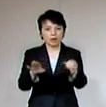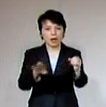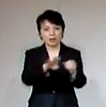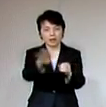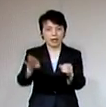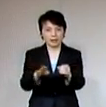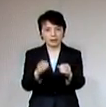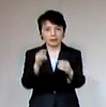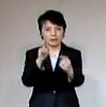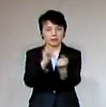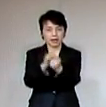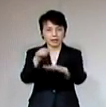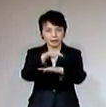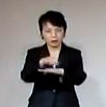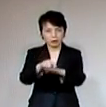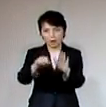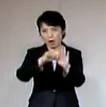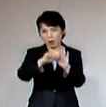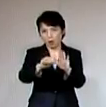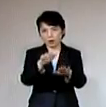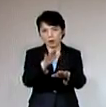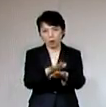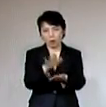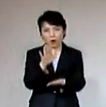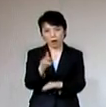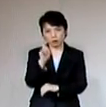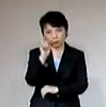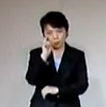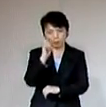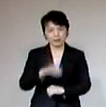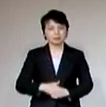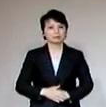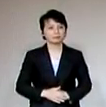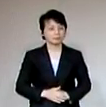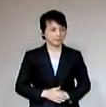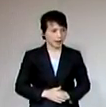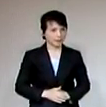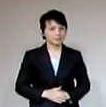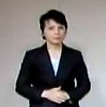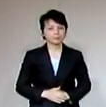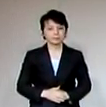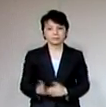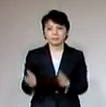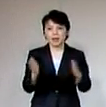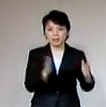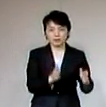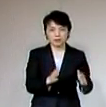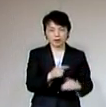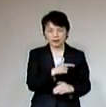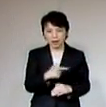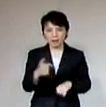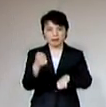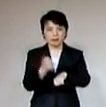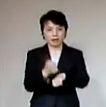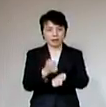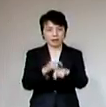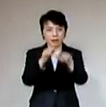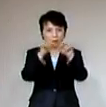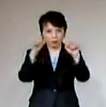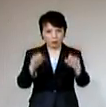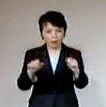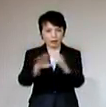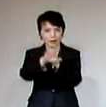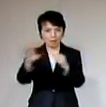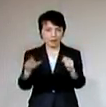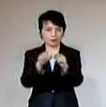として最も有効な方法だと私は思います。 はい、次は大変深刻な原発問題